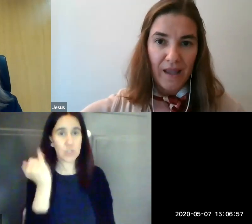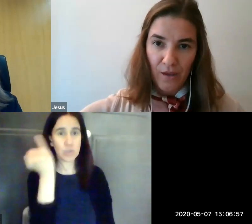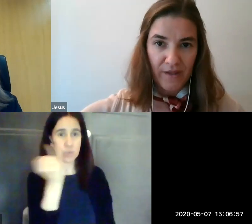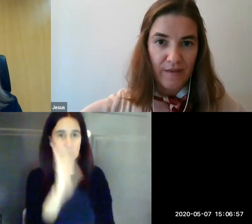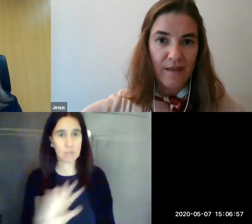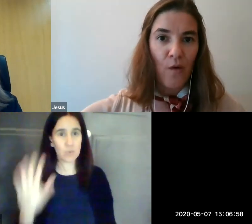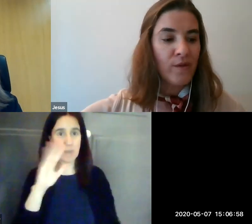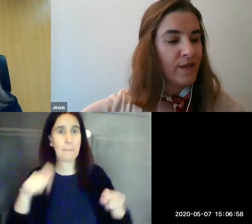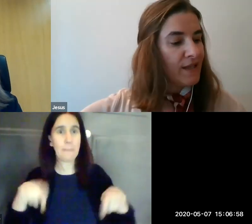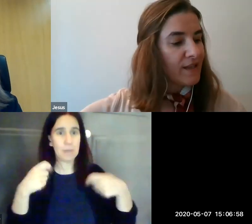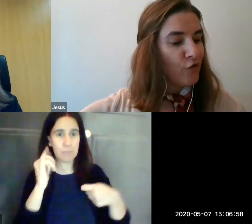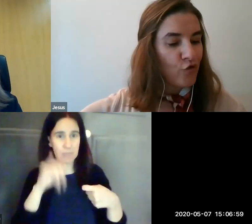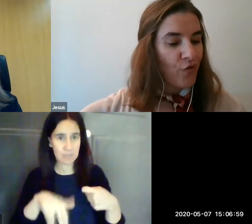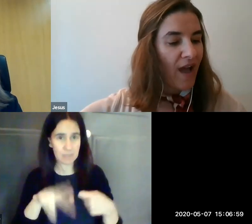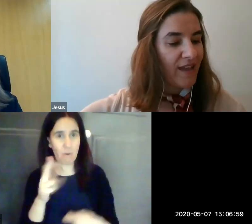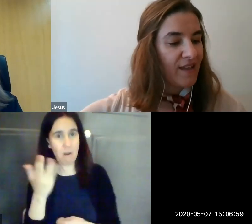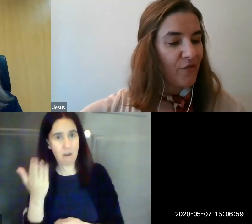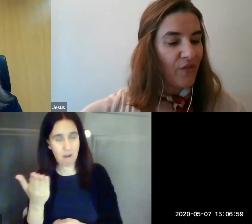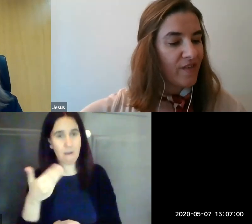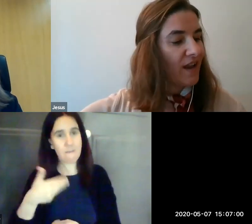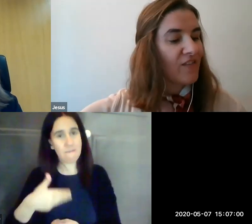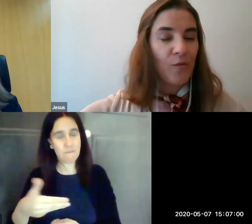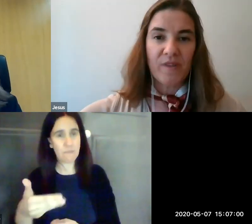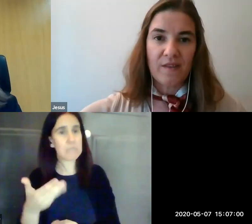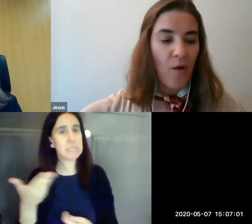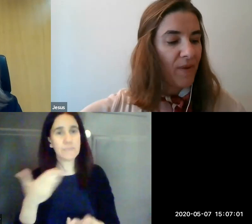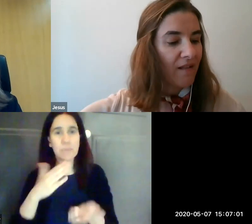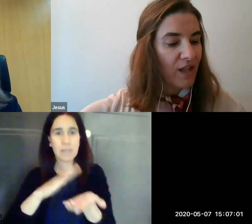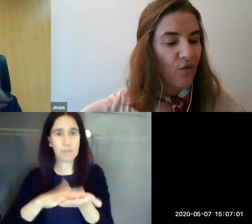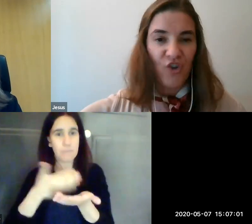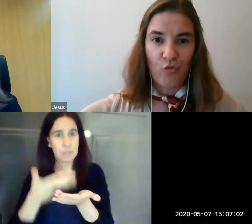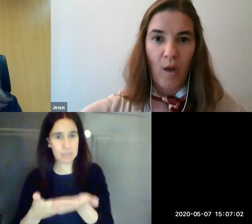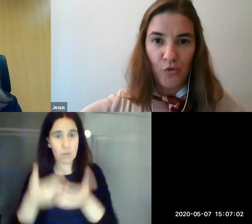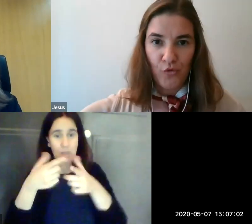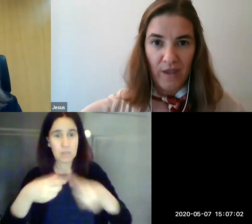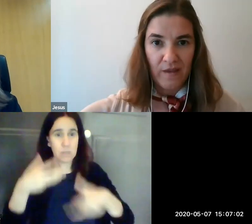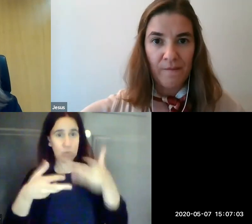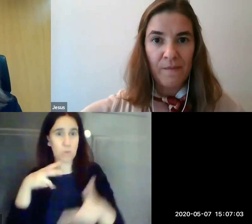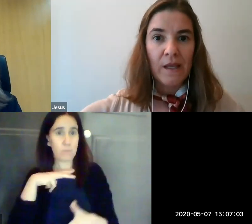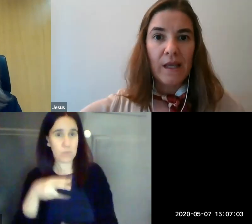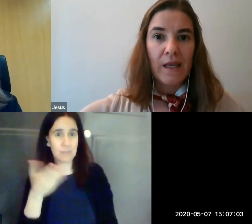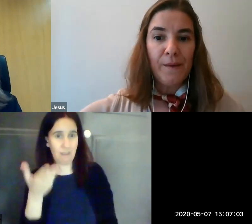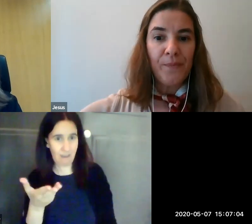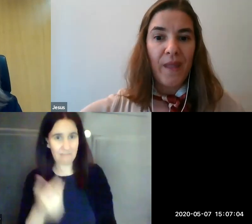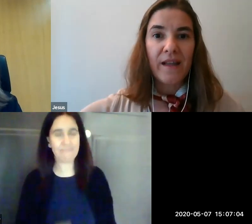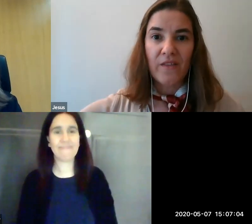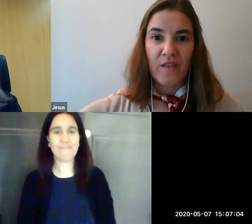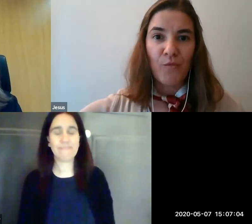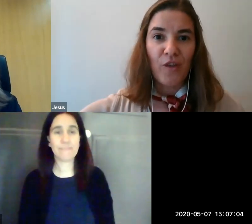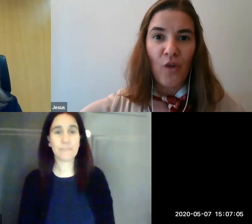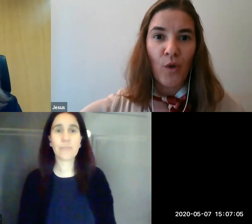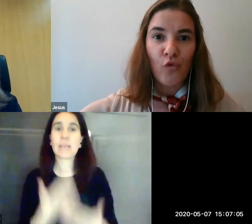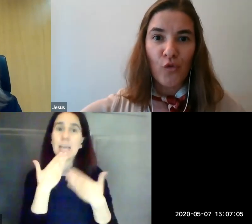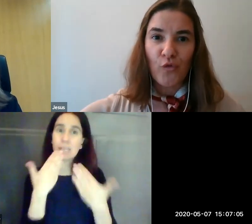para a Reabilitação, que nos vai fazer a interpretação para a língua gestual portuguesa.